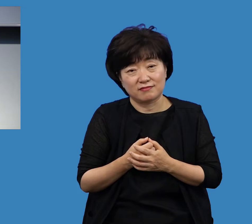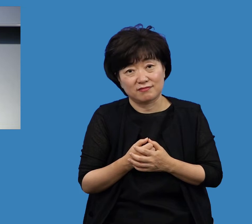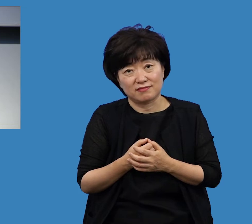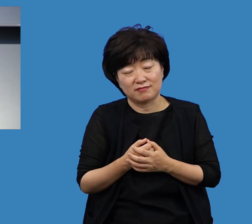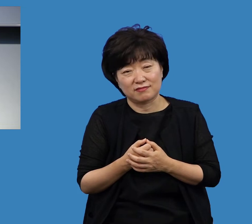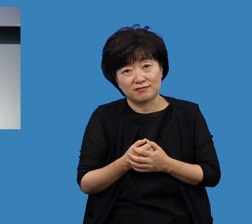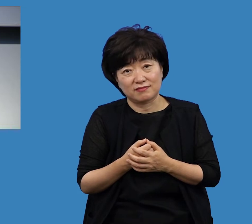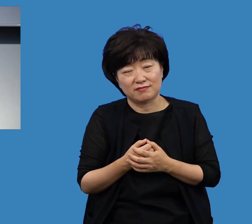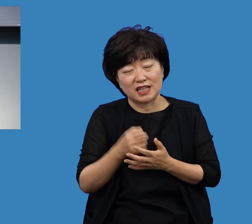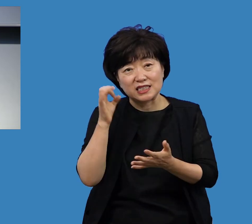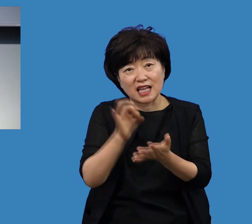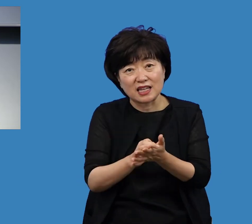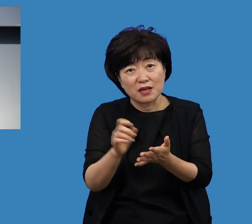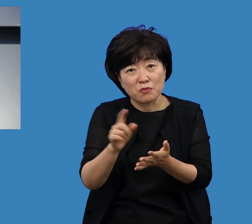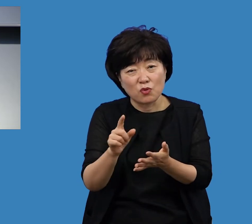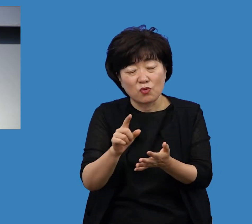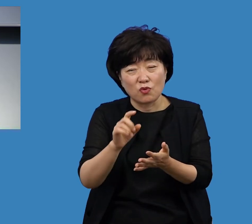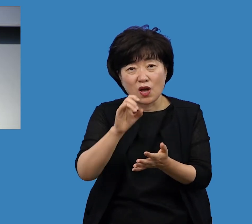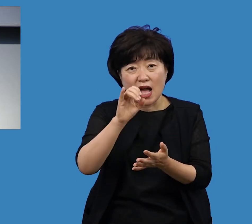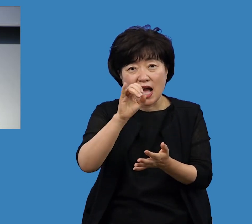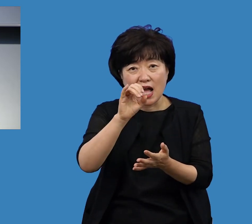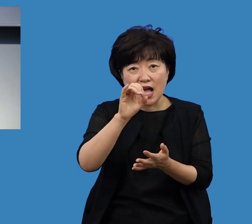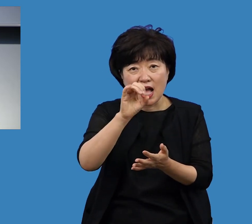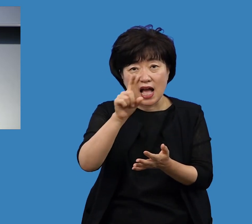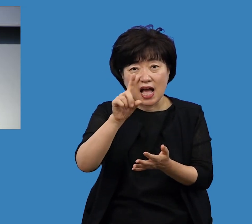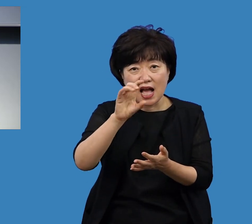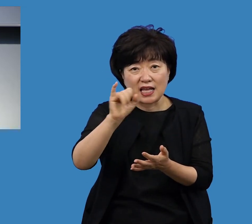그걸 뭐지? 아이템?